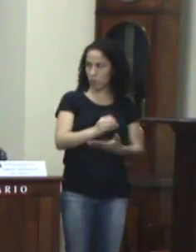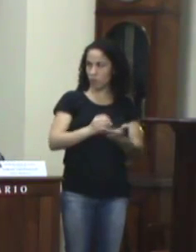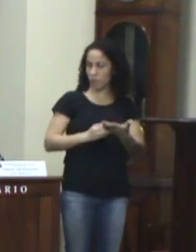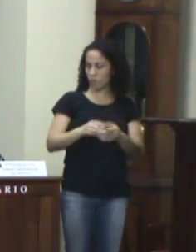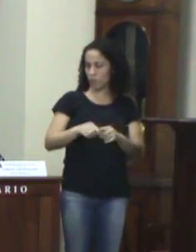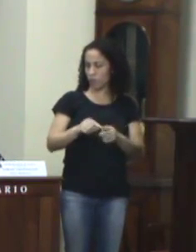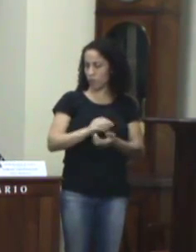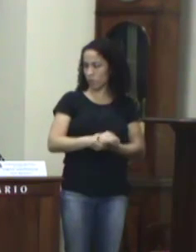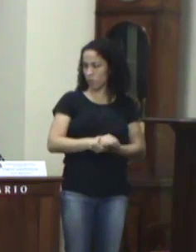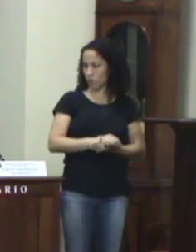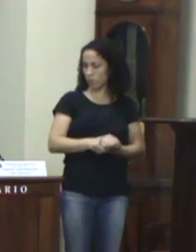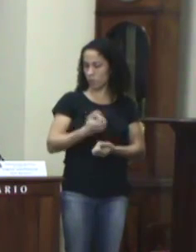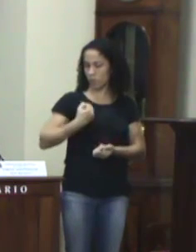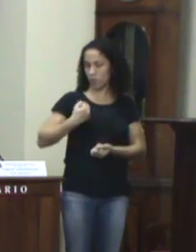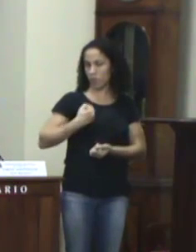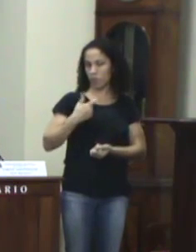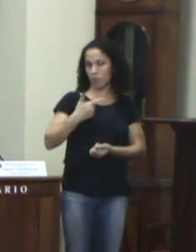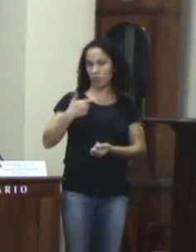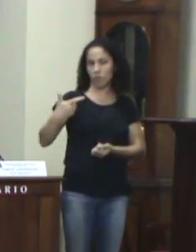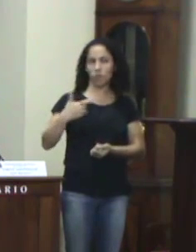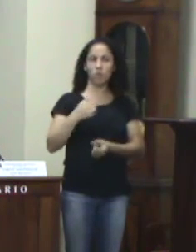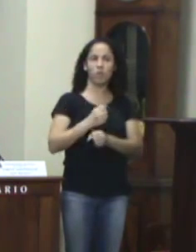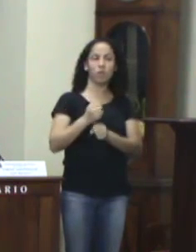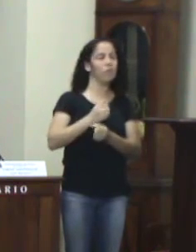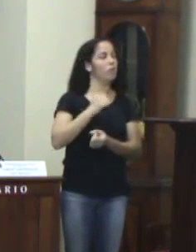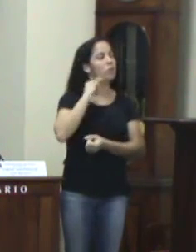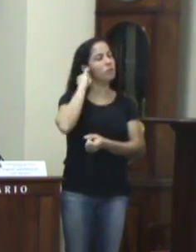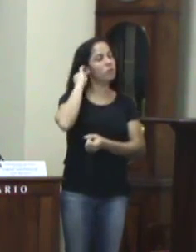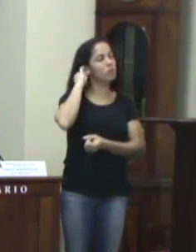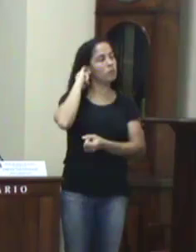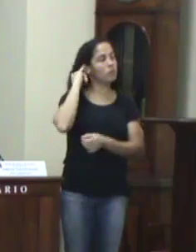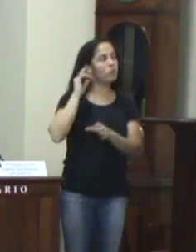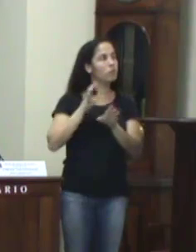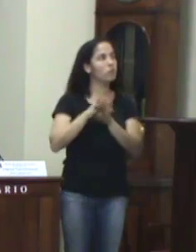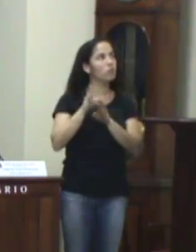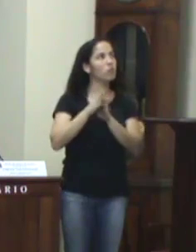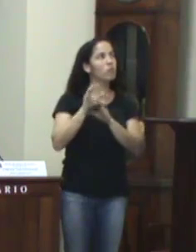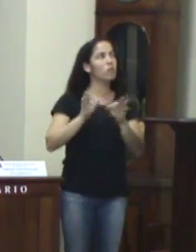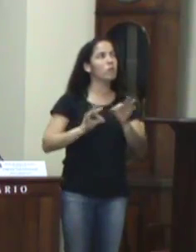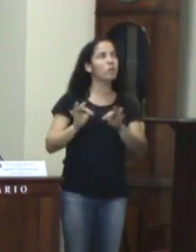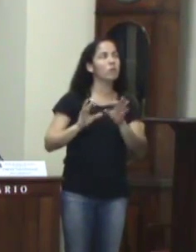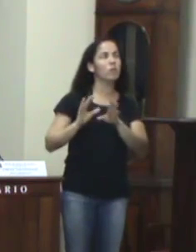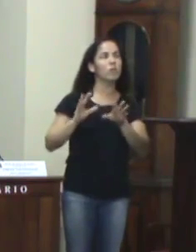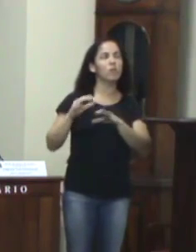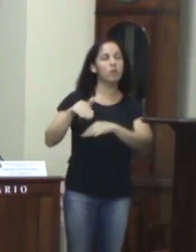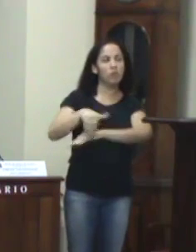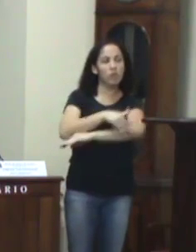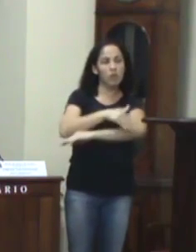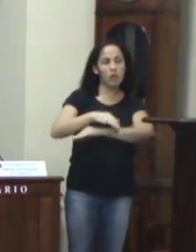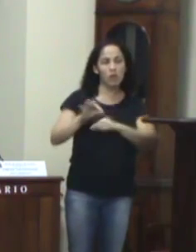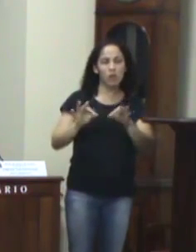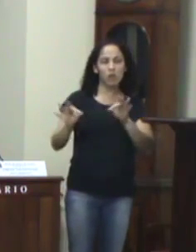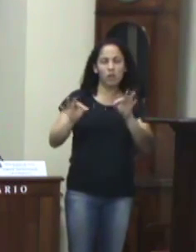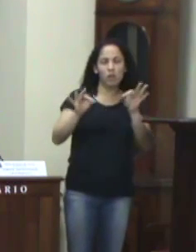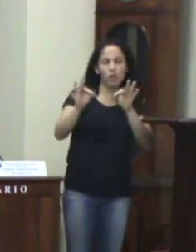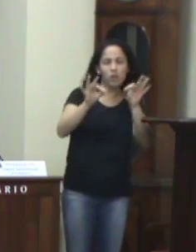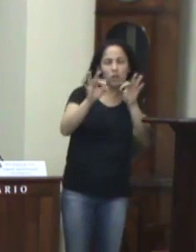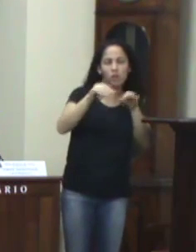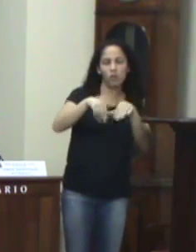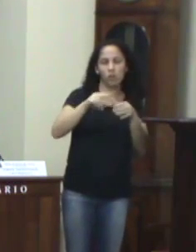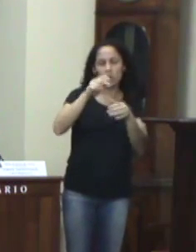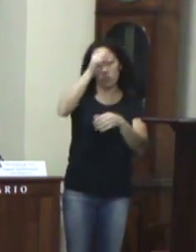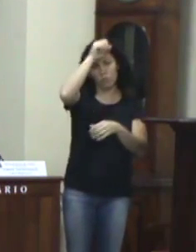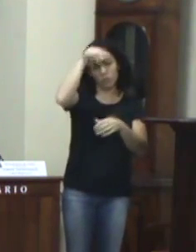Ofício número 22/2018. Comissão de Elaboração do Plano de Mobilidade Urbana da Prefeitura Municipal de